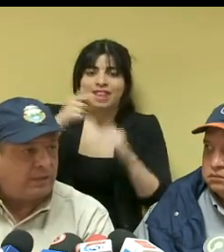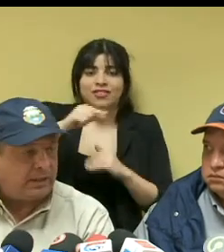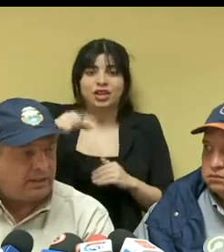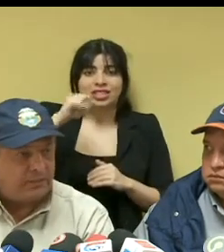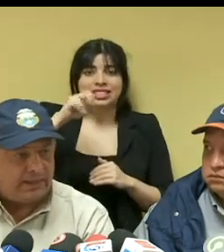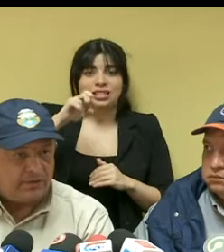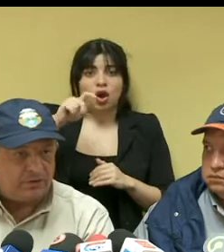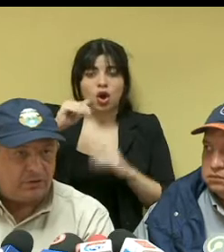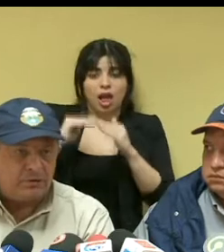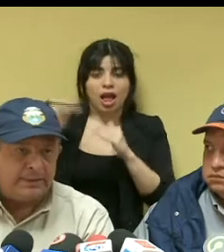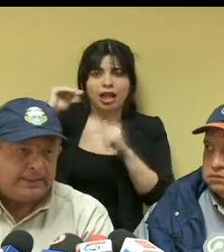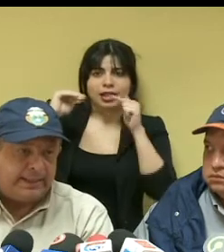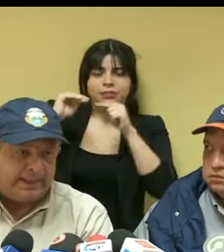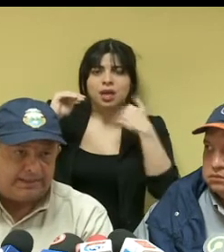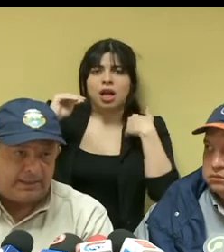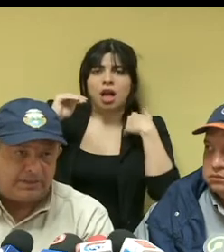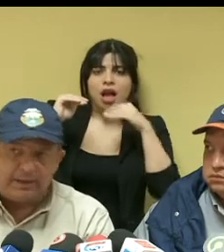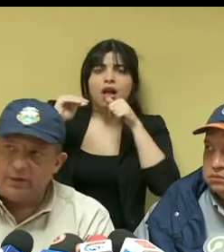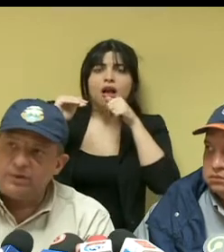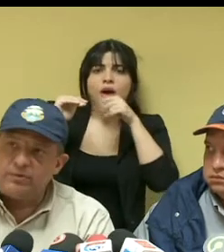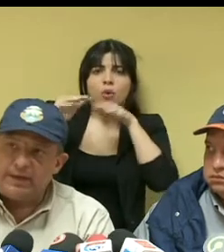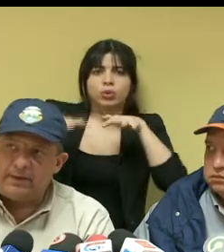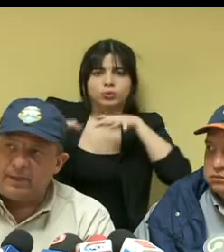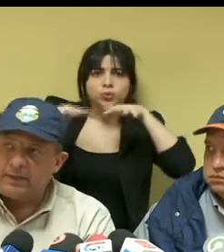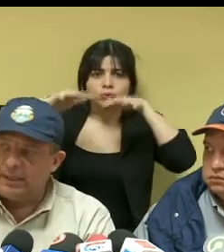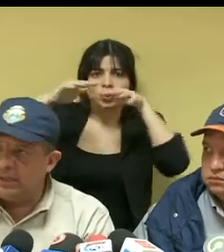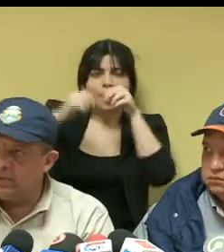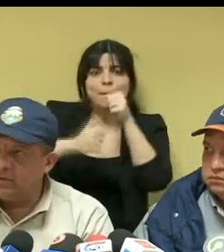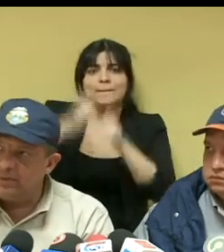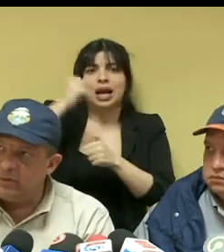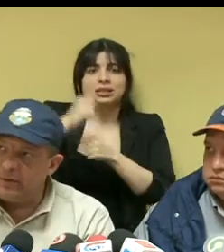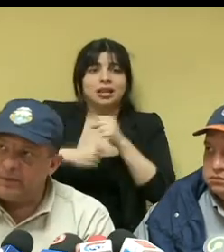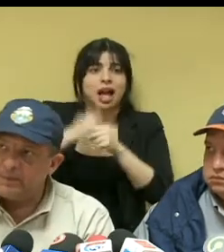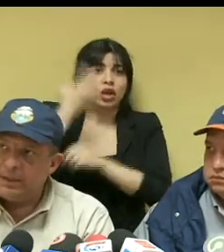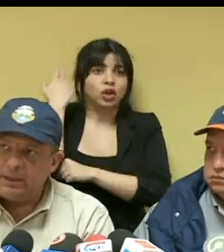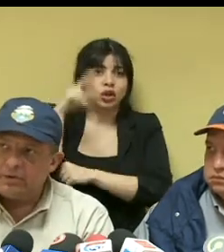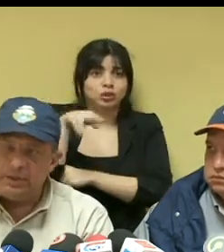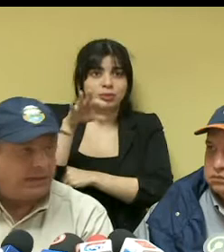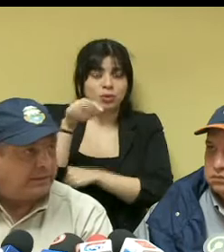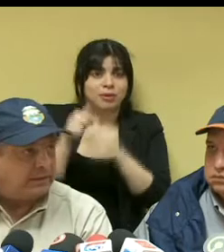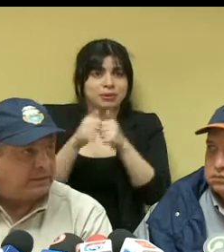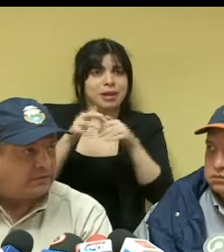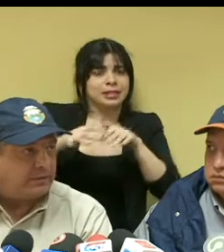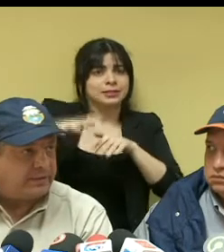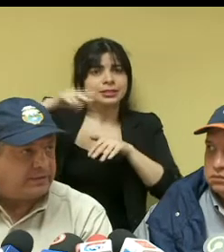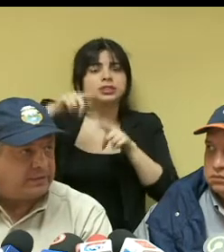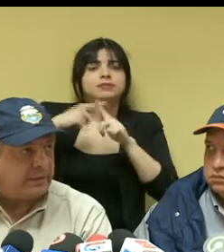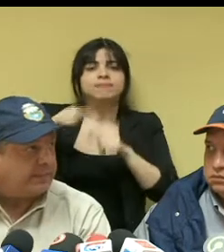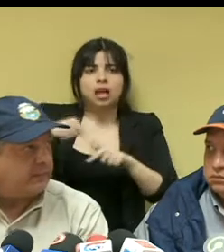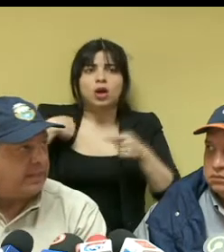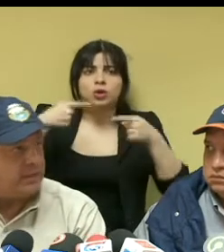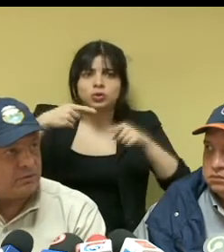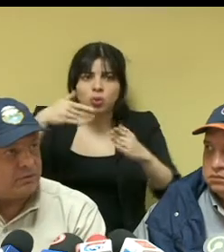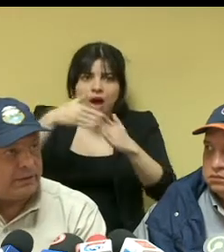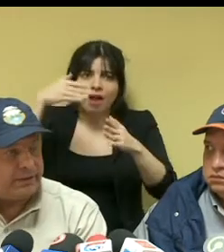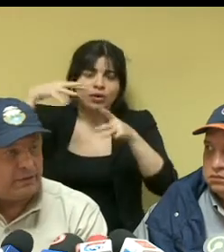Sixaola una elevación en las aguas del río que superaba la del año 2009, y esto generalmente tiene consecuencias en la parte